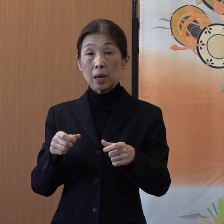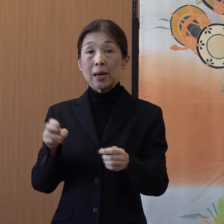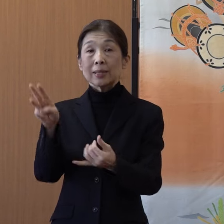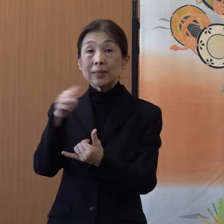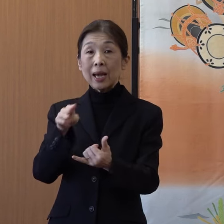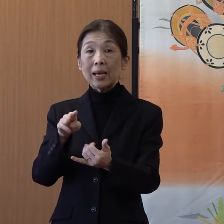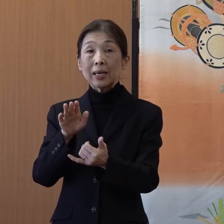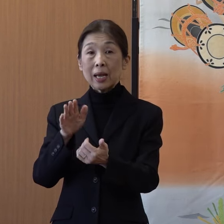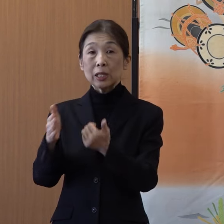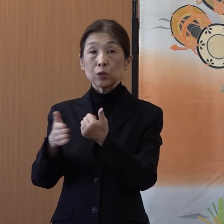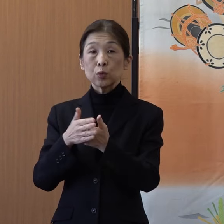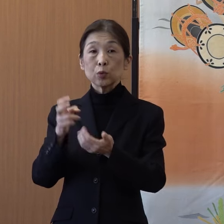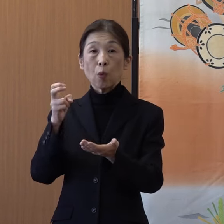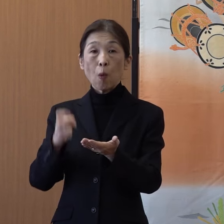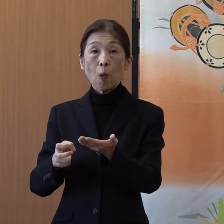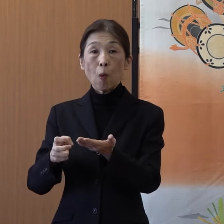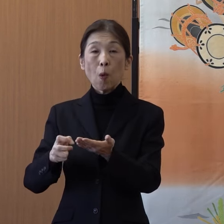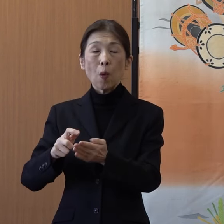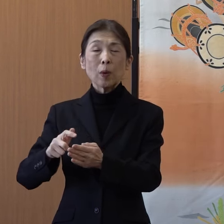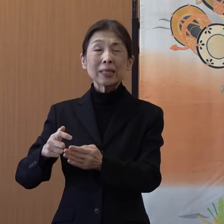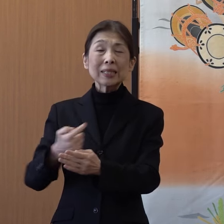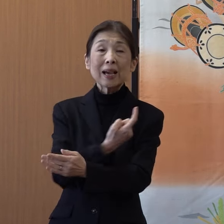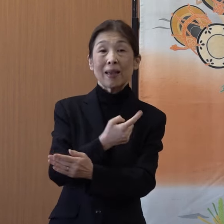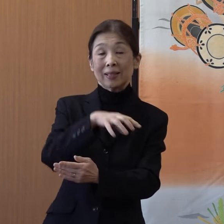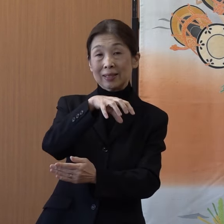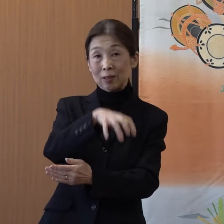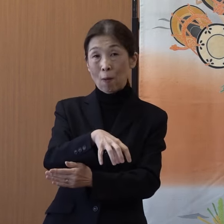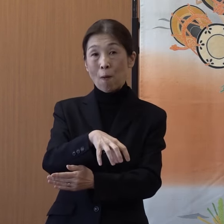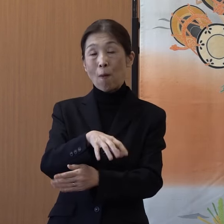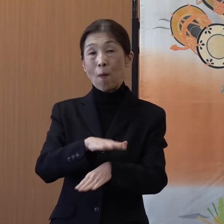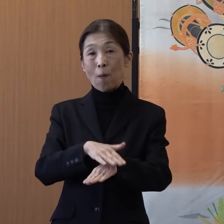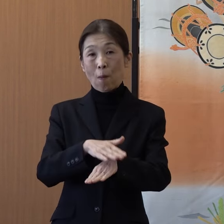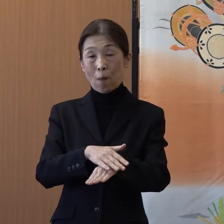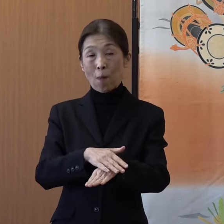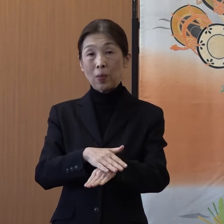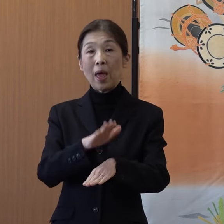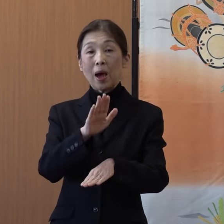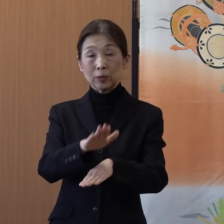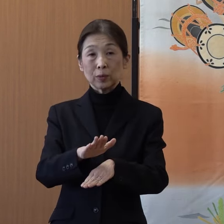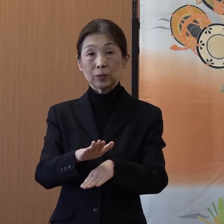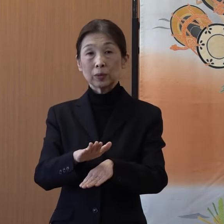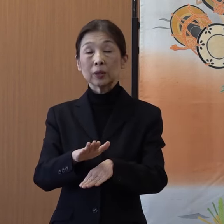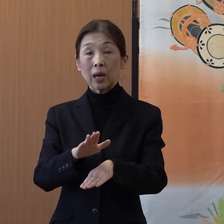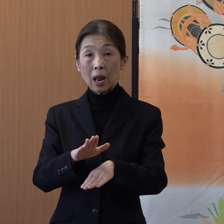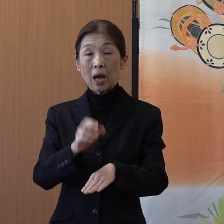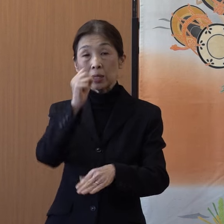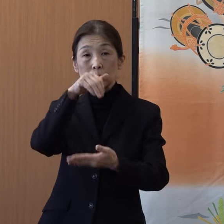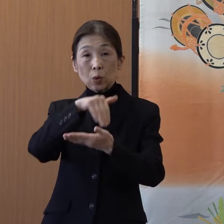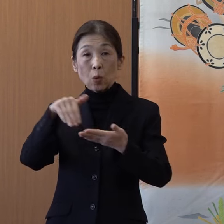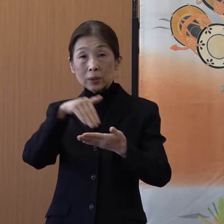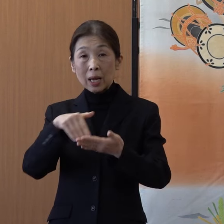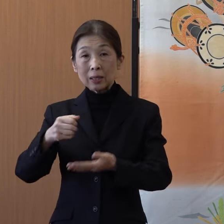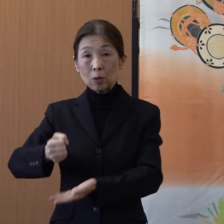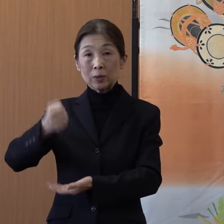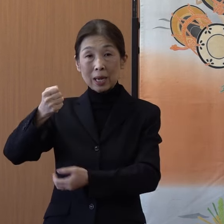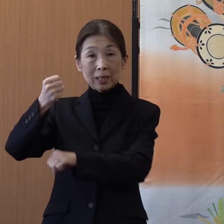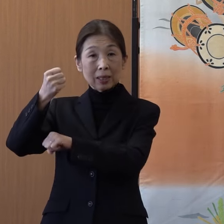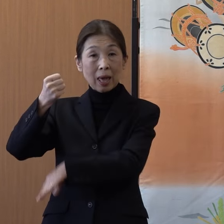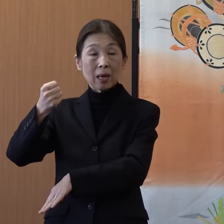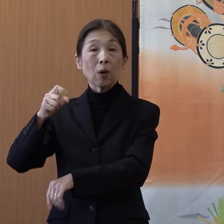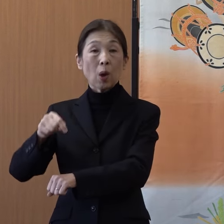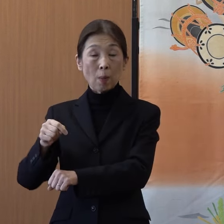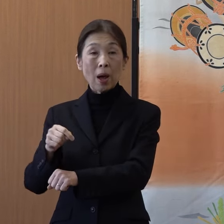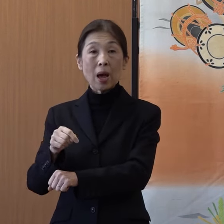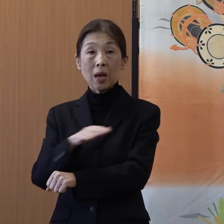用の範囲外であるということも、受け取った中で、この予算の財源としては市の方で独